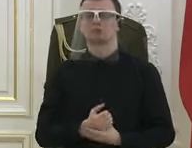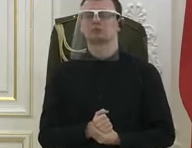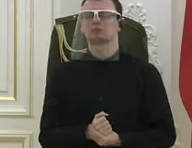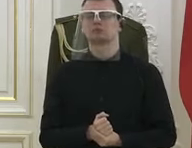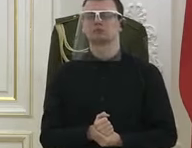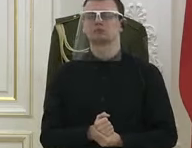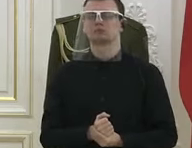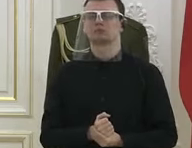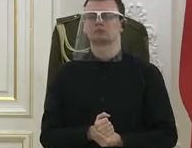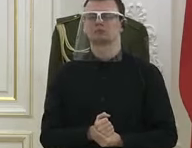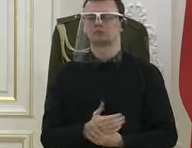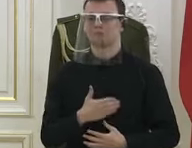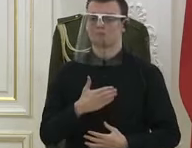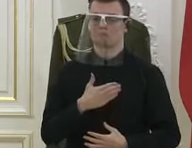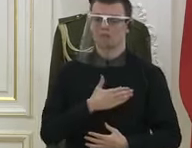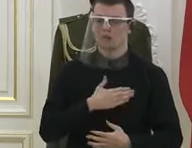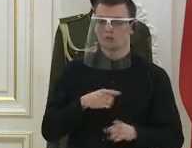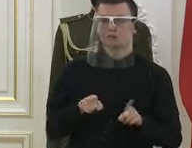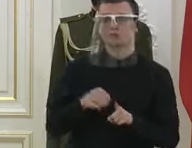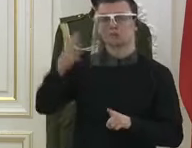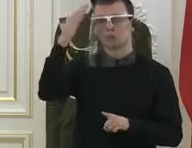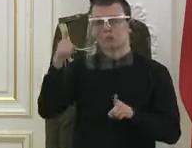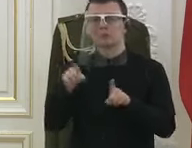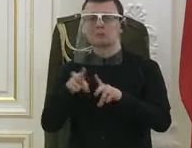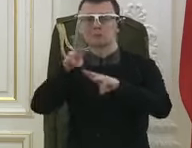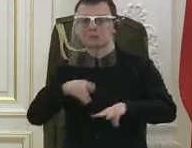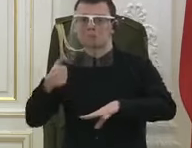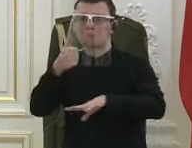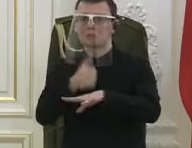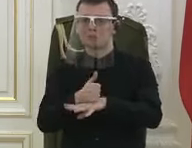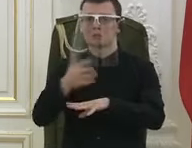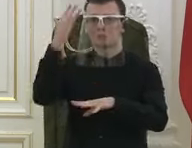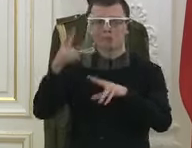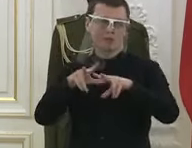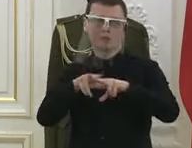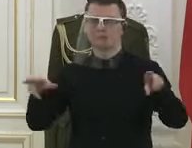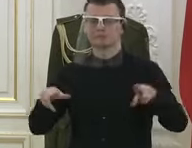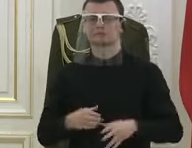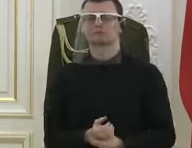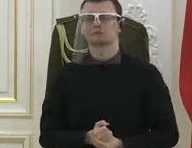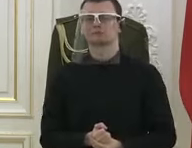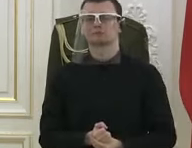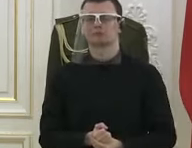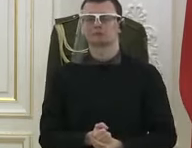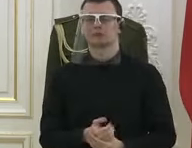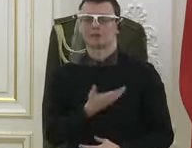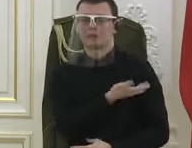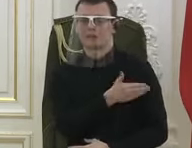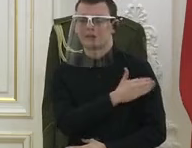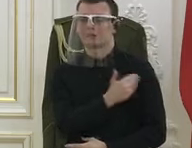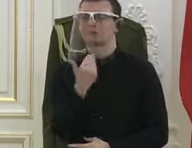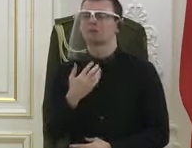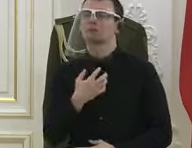z panem premierem zgadzamy się. Uważamy, że absolutnie nie jest to nie tylko w polskim interesie, ale przede wszystkim jest to